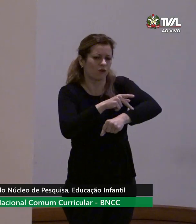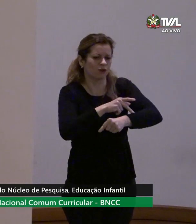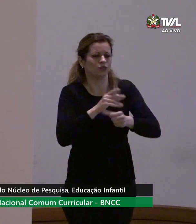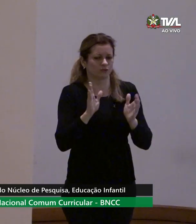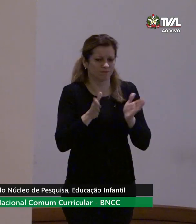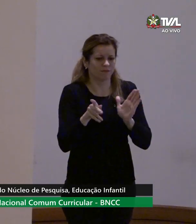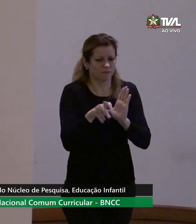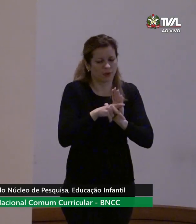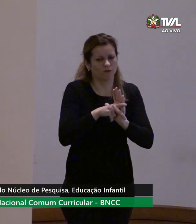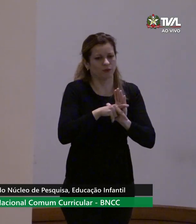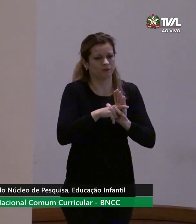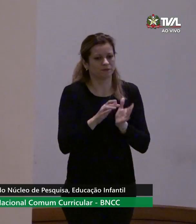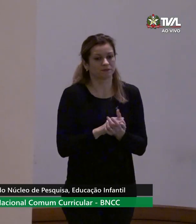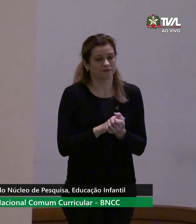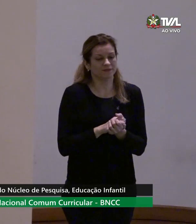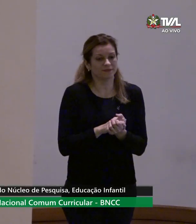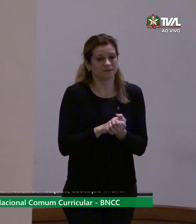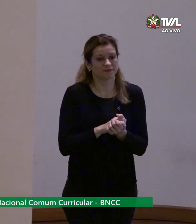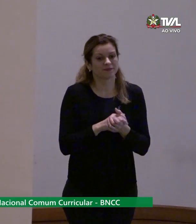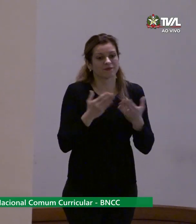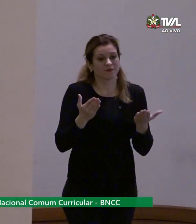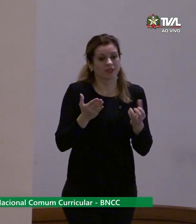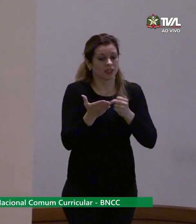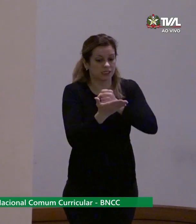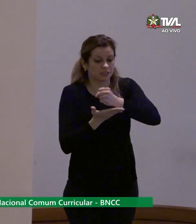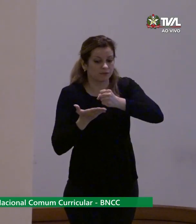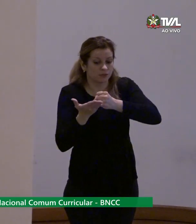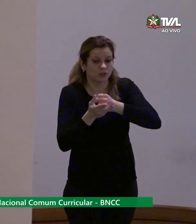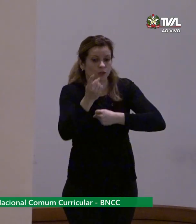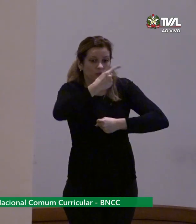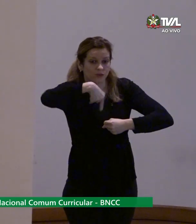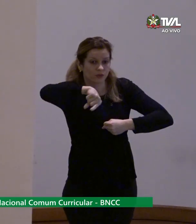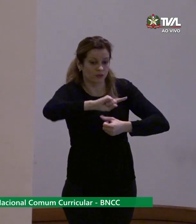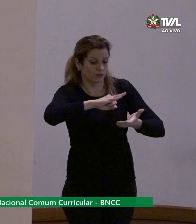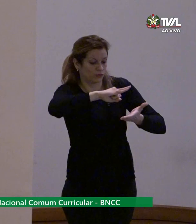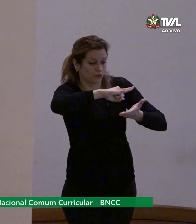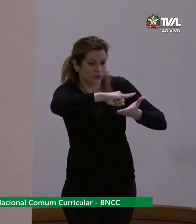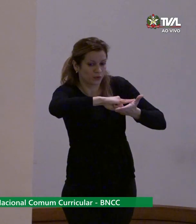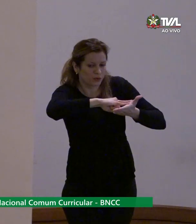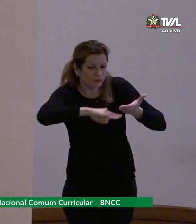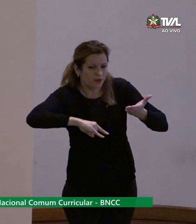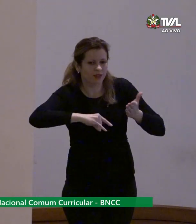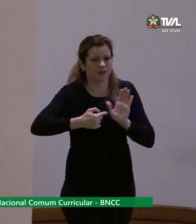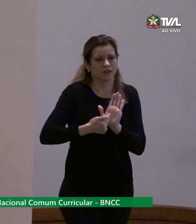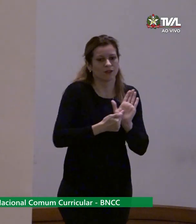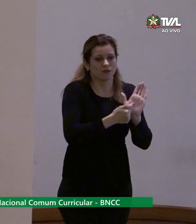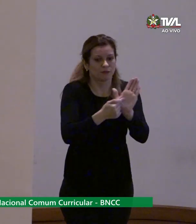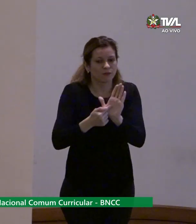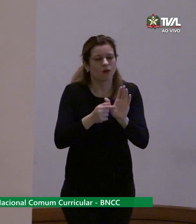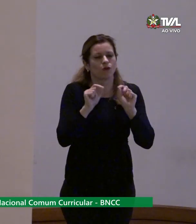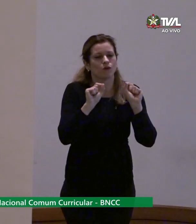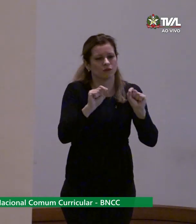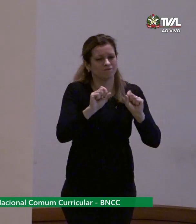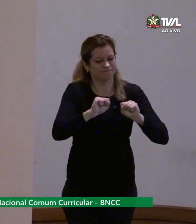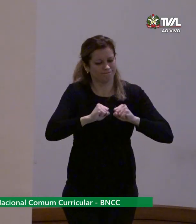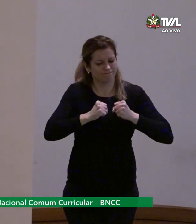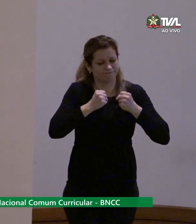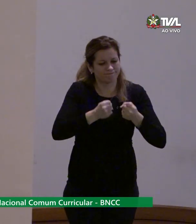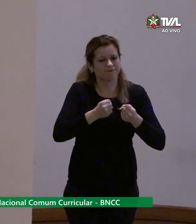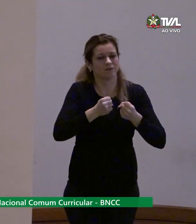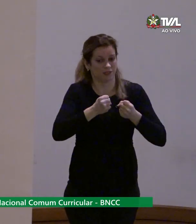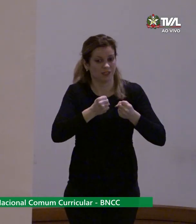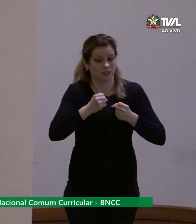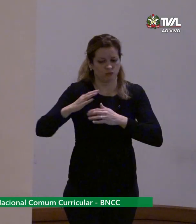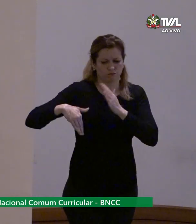e esse movimento né de olhar porque a base propõe que os nossos documentos propõe foi um processo de fortalecimento do nosso próprio